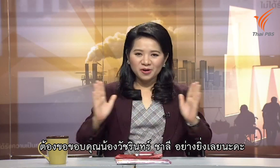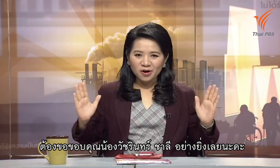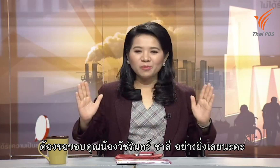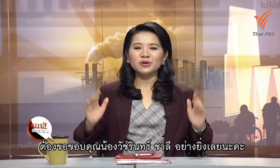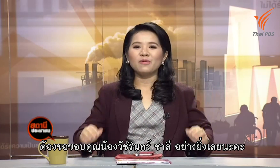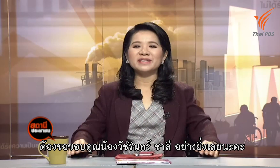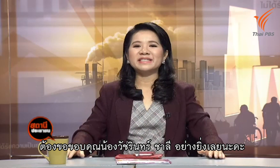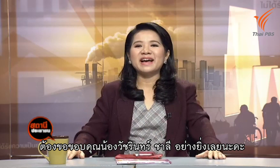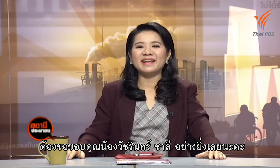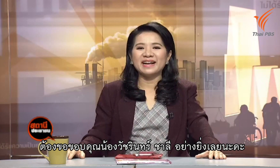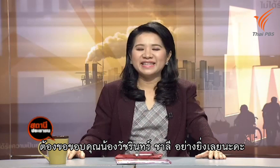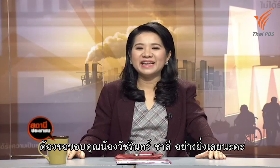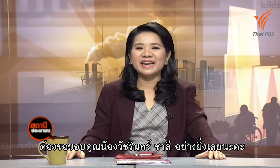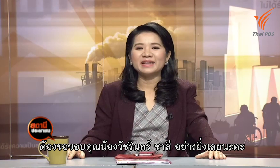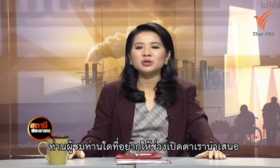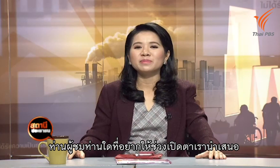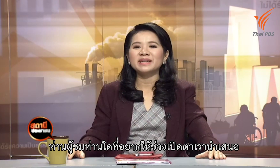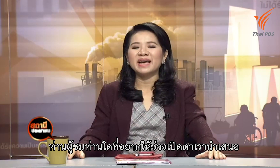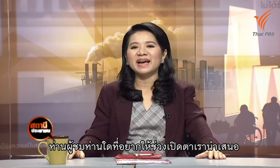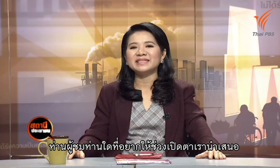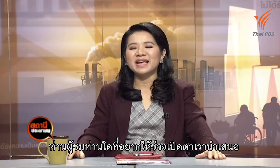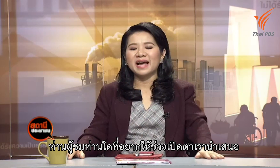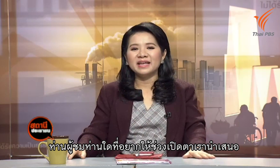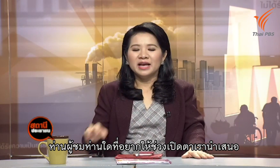ต้องขอขอบคุณน้องวัชรินทร์ชาลีอย่างยิ่งเลยนะคะท่านผู้ชมท่